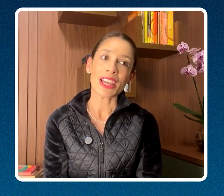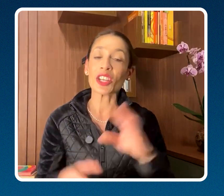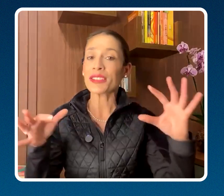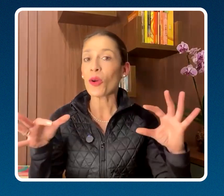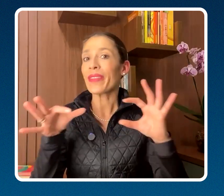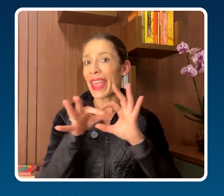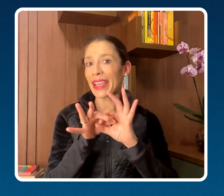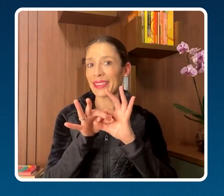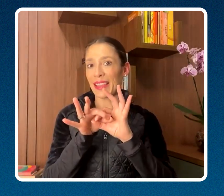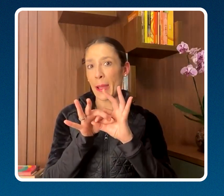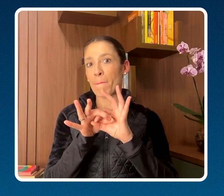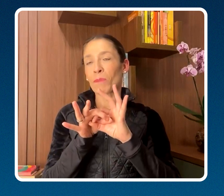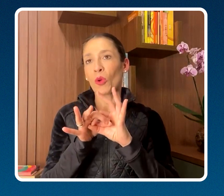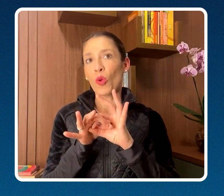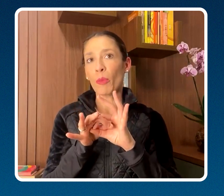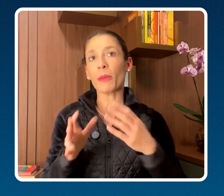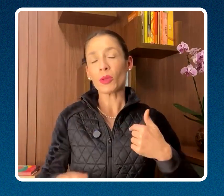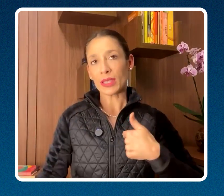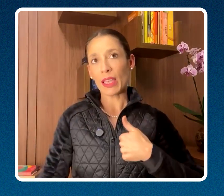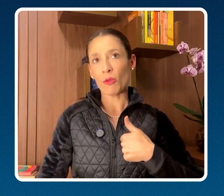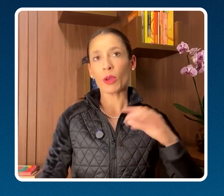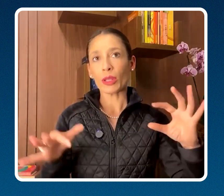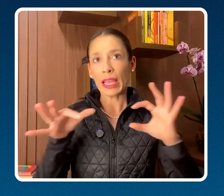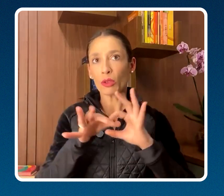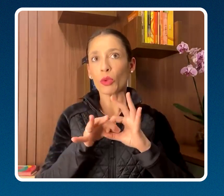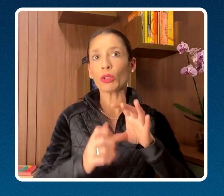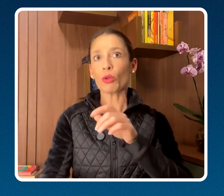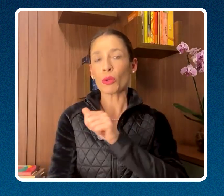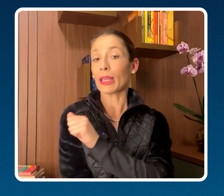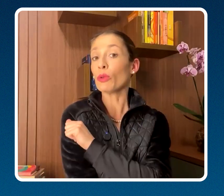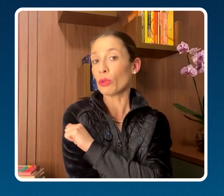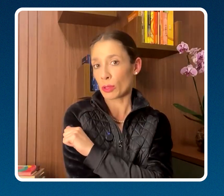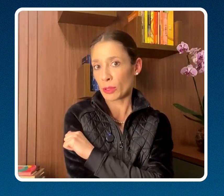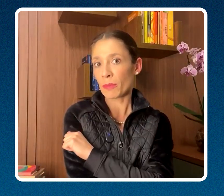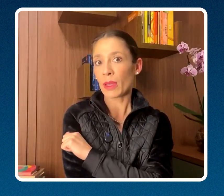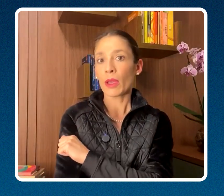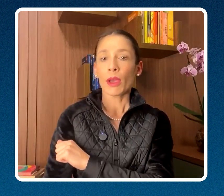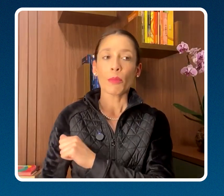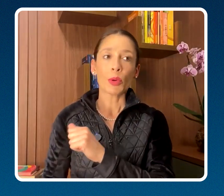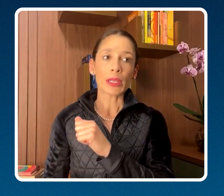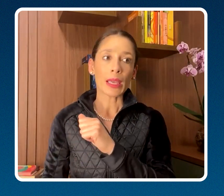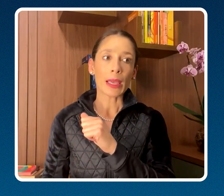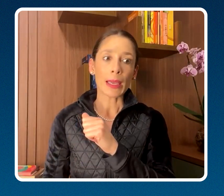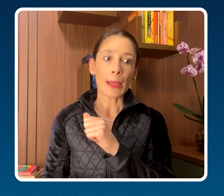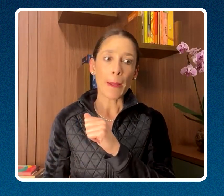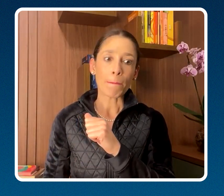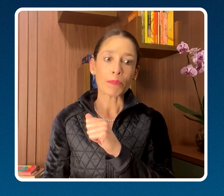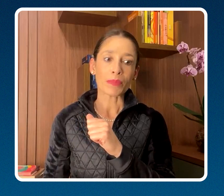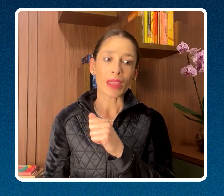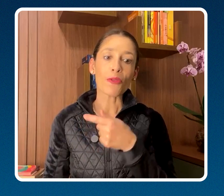porque a gente se conecta, né? Pelo menos eu me conecto muito com os alunos,